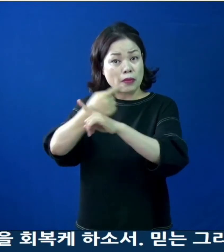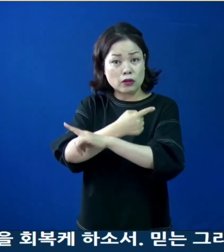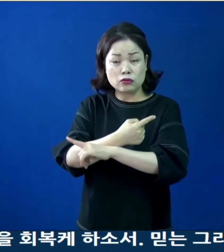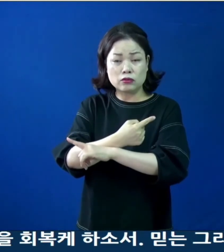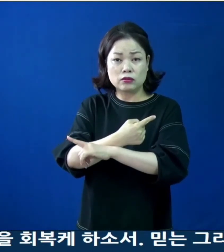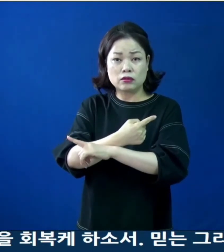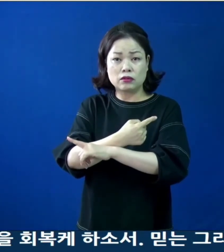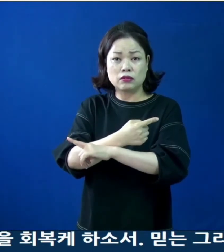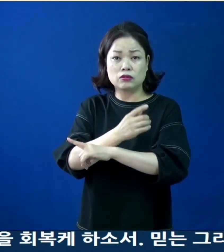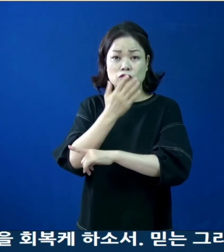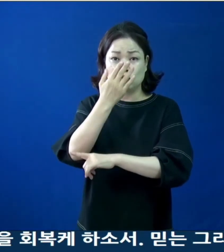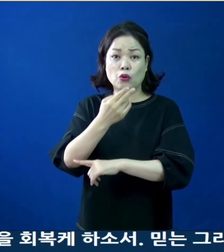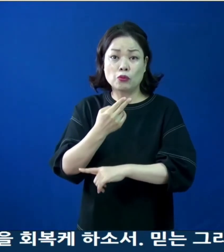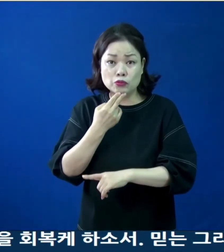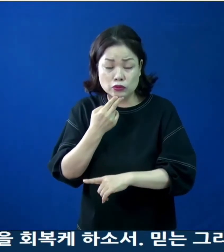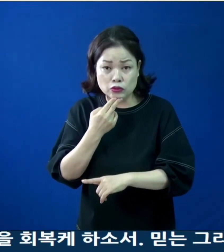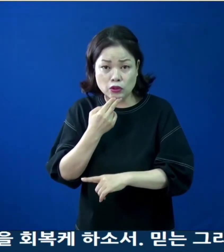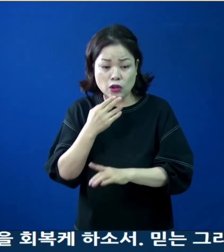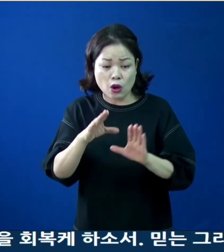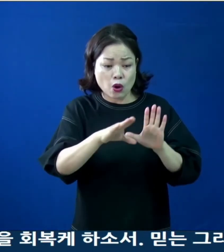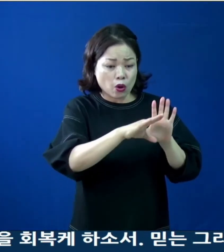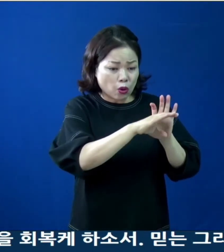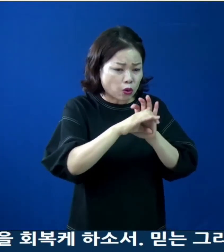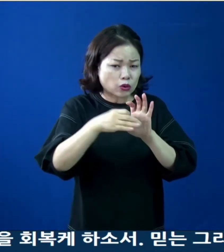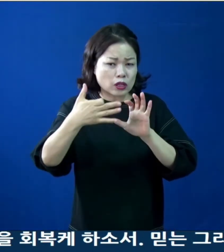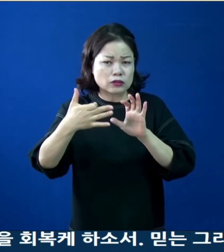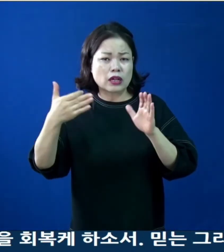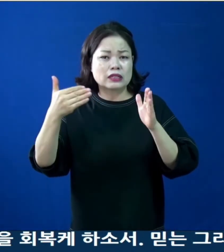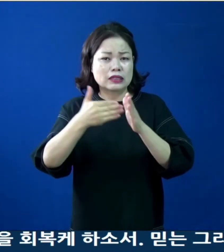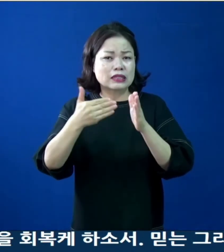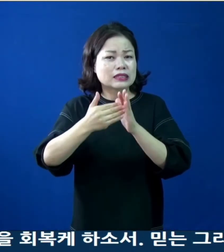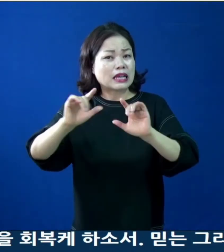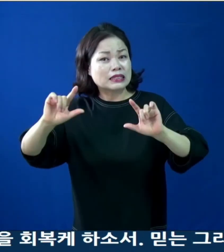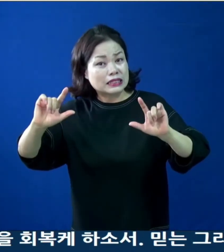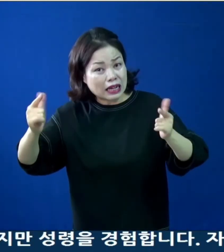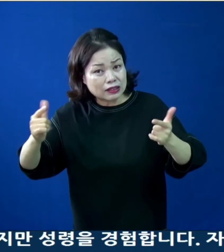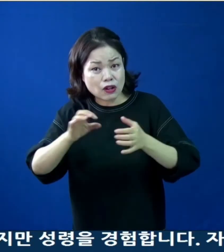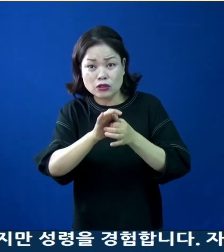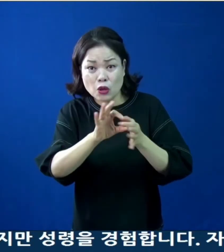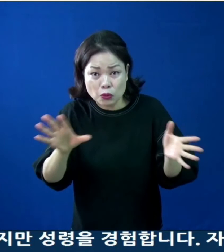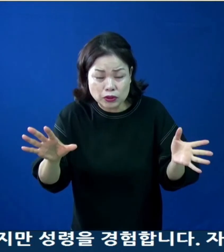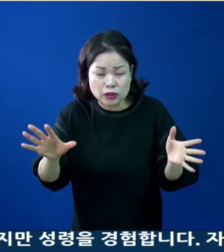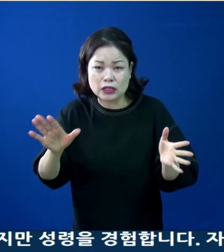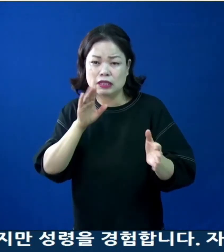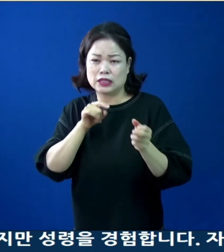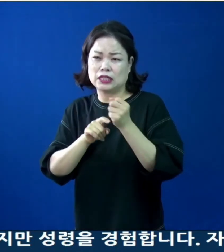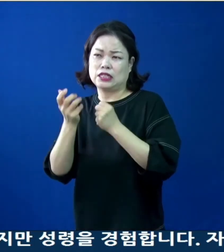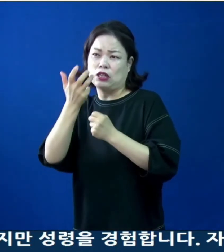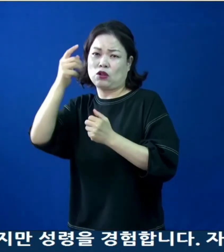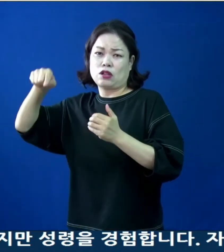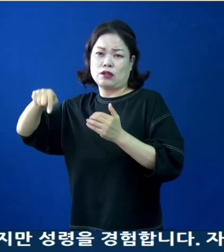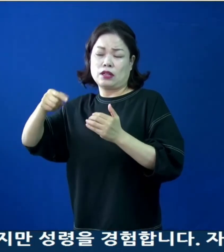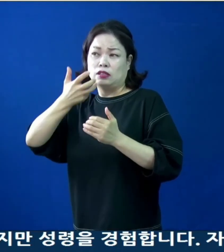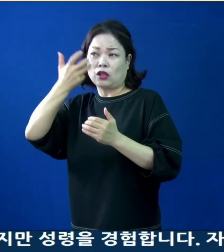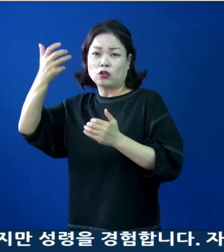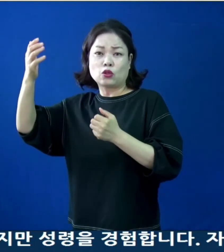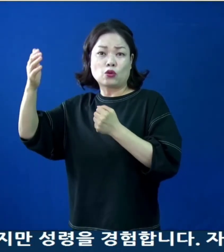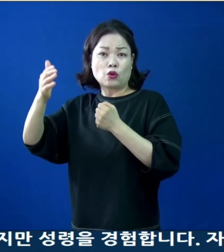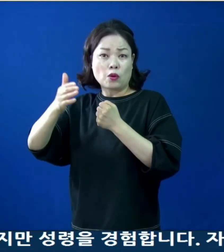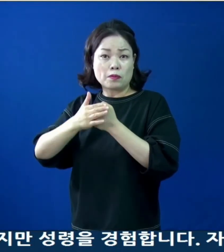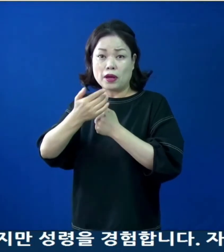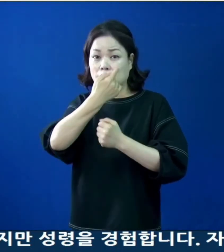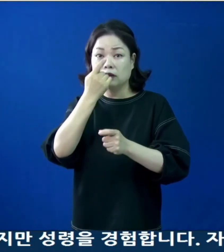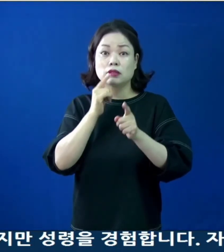것입니다. 코로나19가 끝나든 끝나지 않든 예수님 사랑은 진리의 영으로 말미암아 우리 안에 성령으로 말미암아 증언케